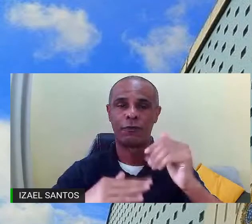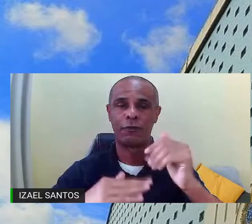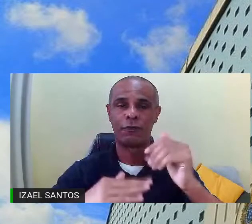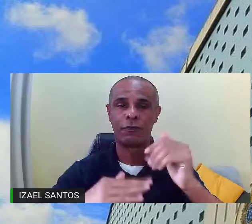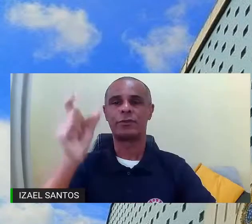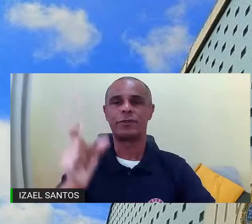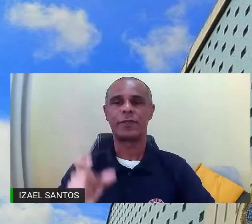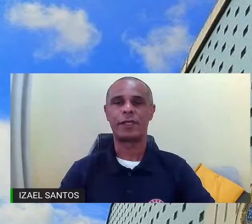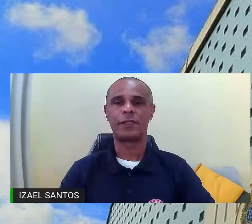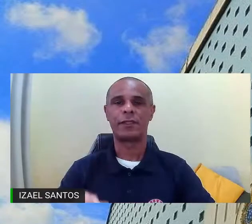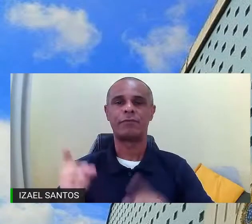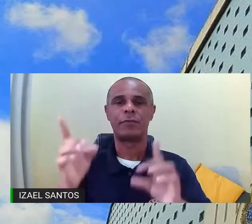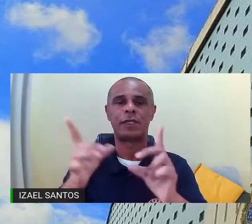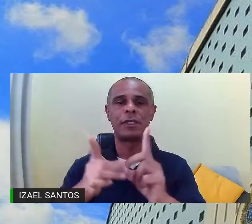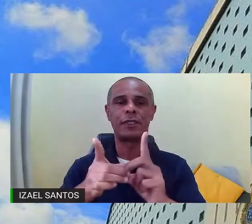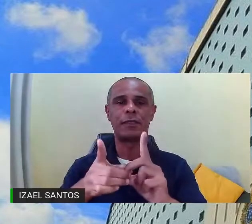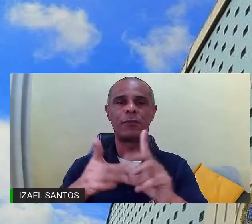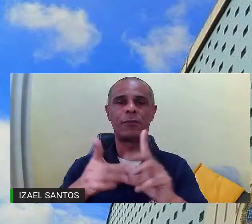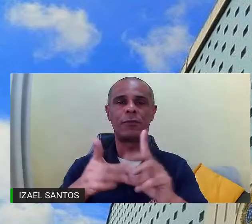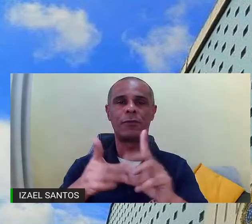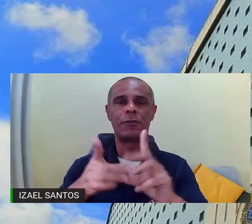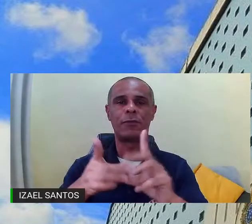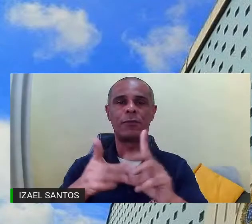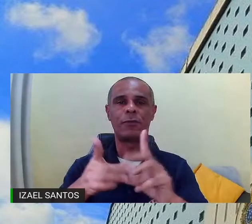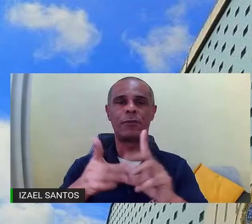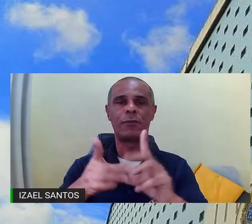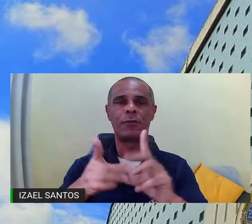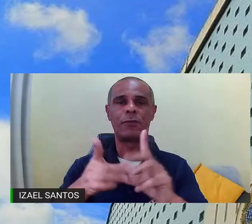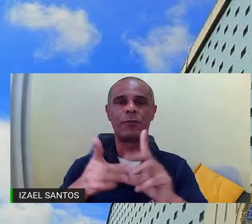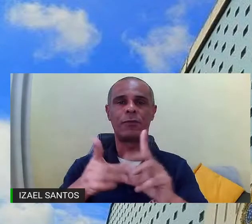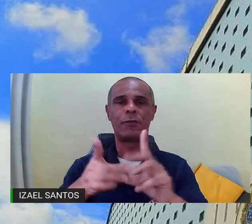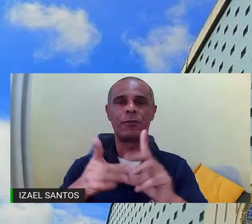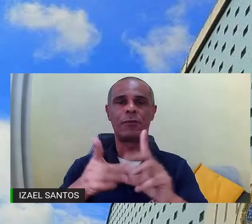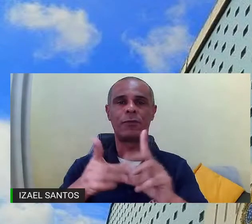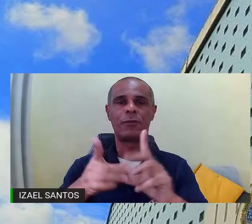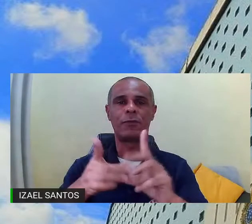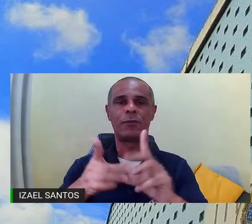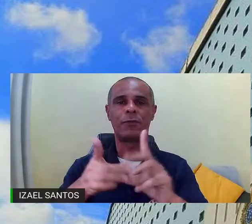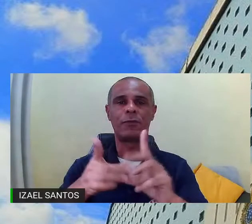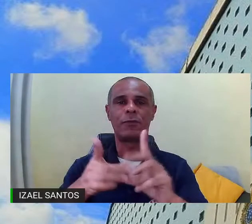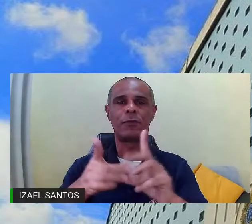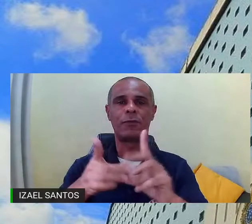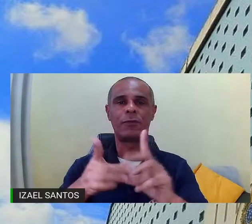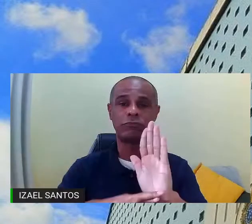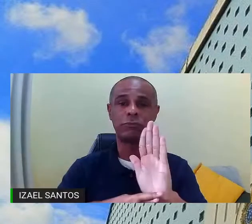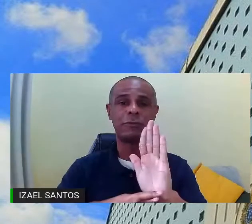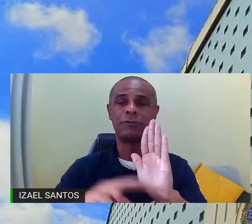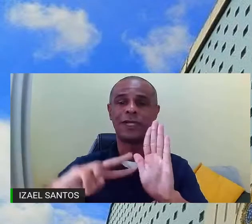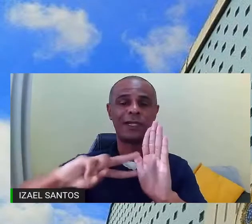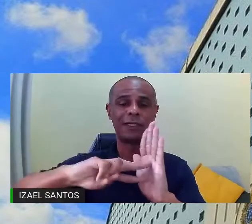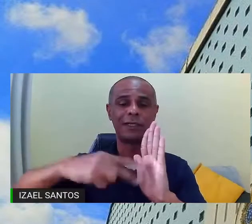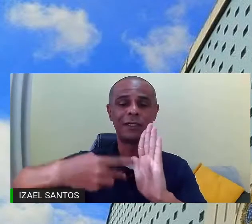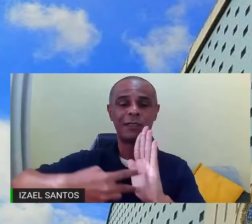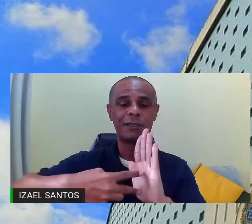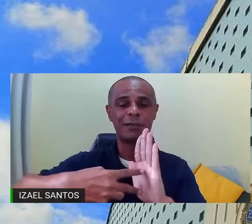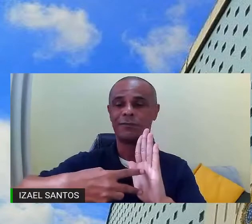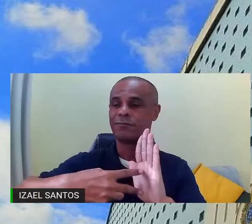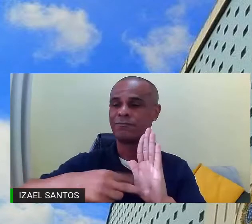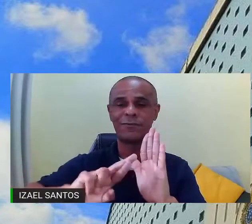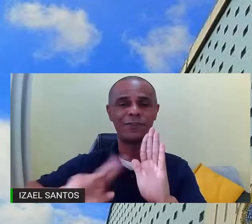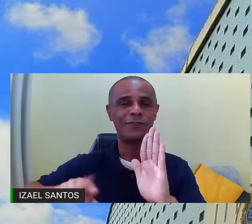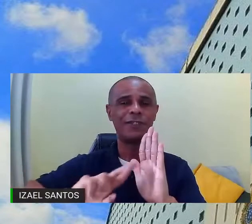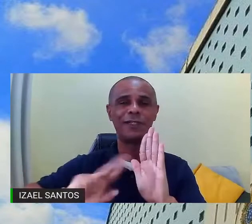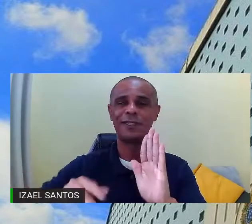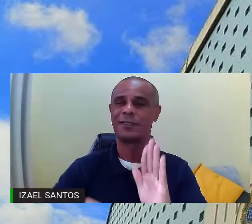democrática. A lei está correta nos seus termos, mas o seu significado é controvertido